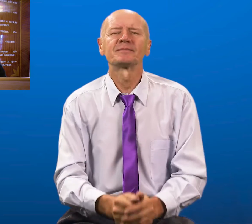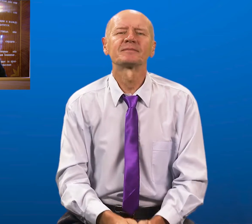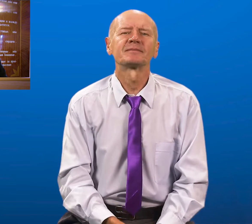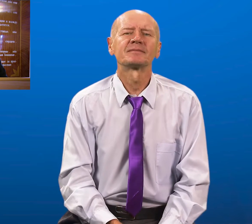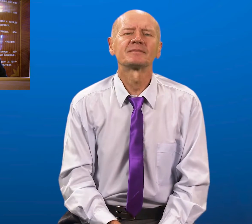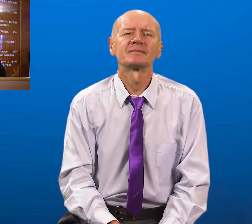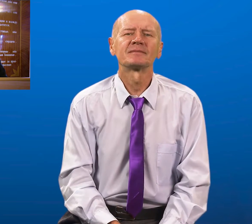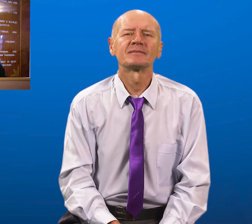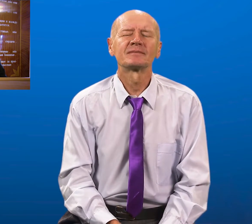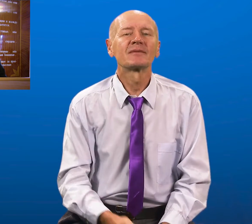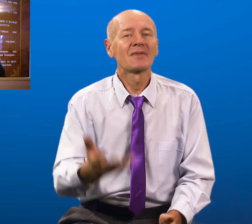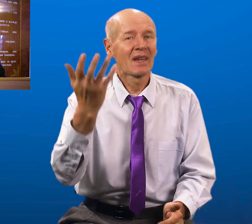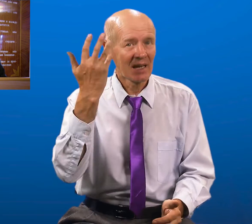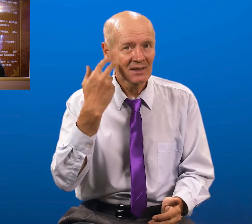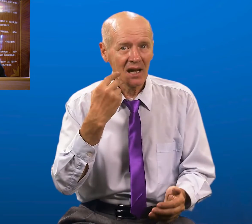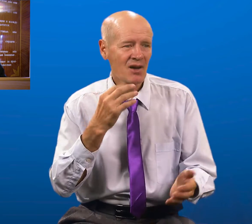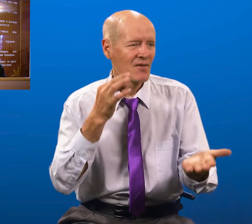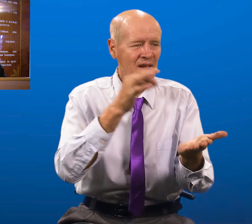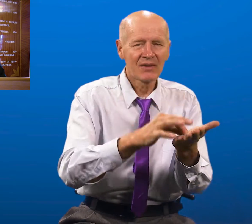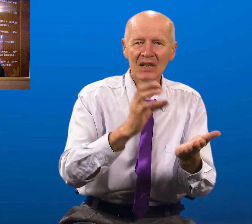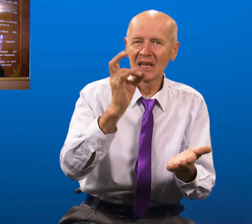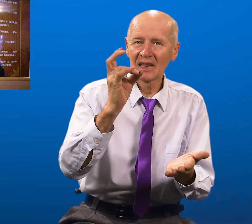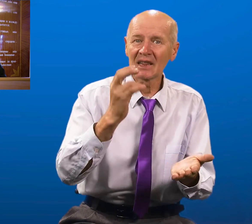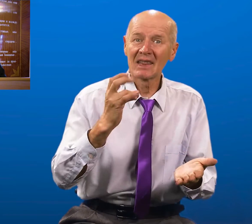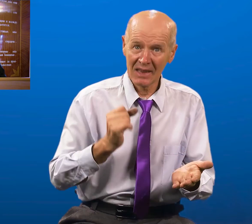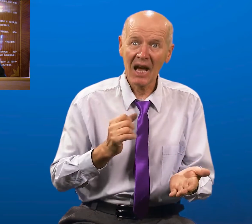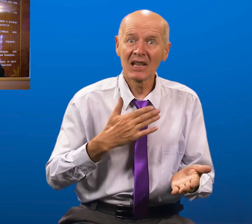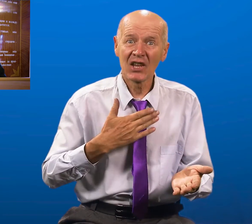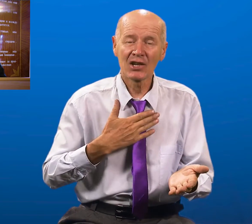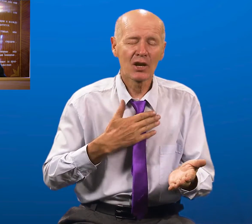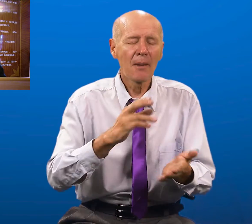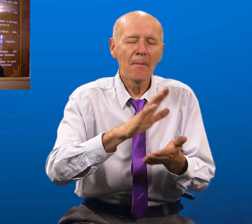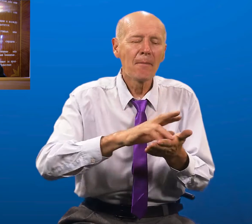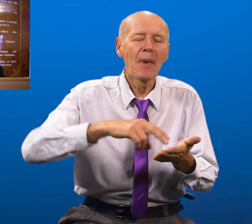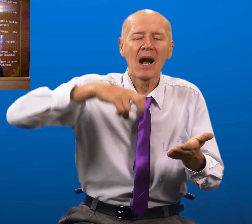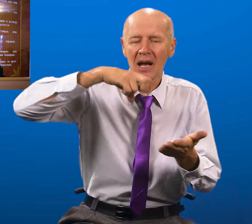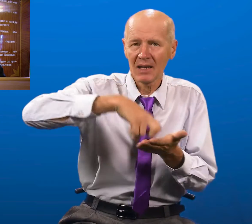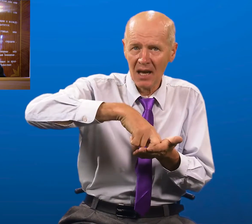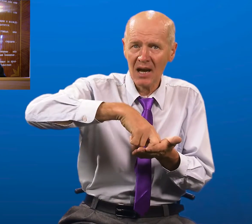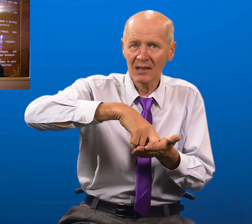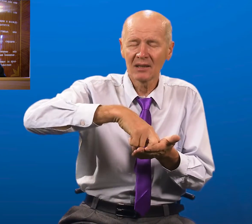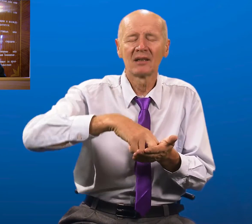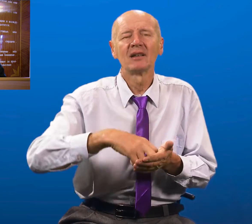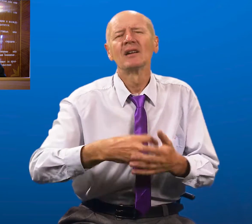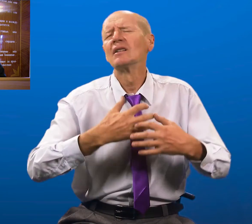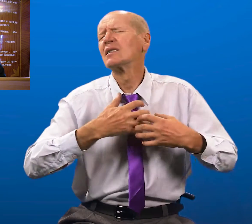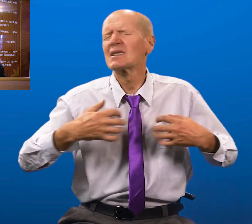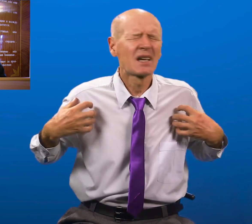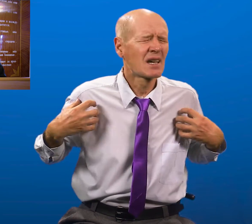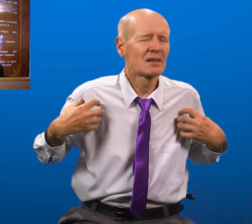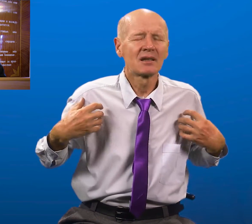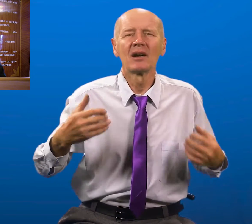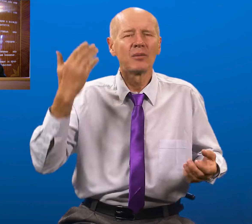Именно тогда, когда в ответ на наше покаяние и обращение к Богу Господь меняет или трансформирует